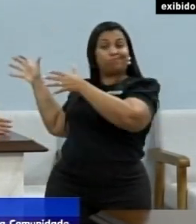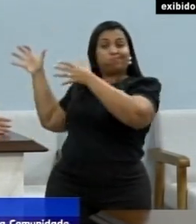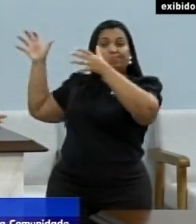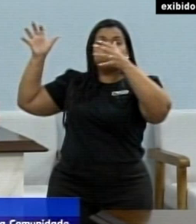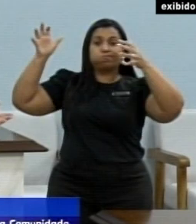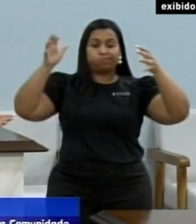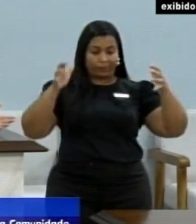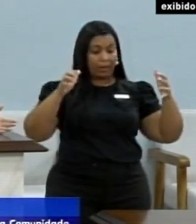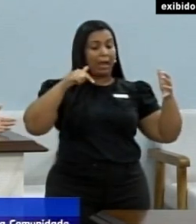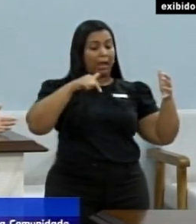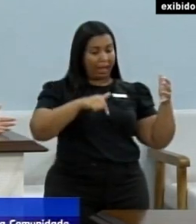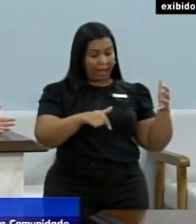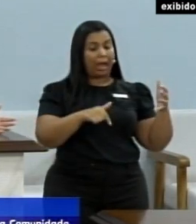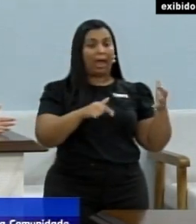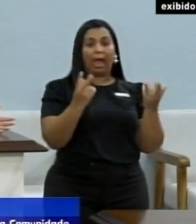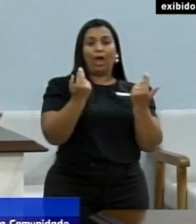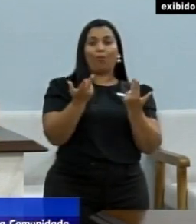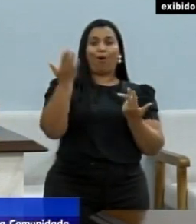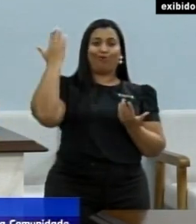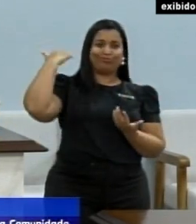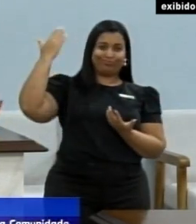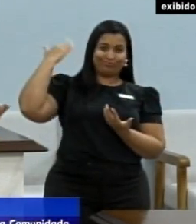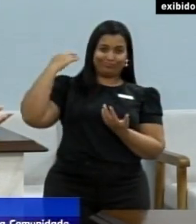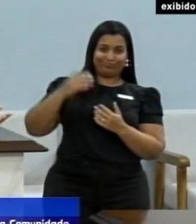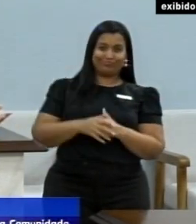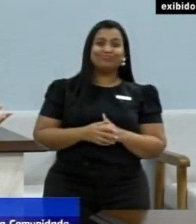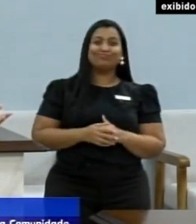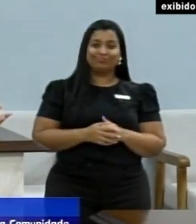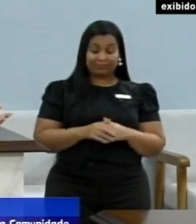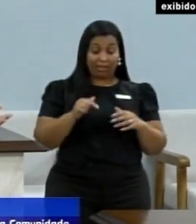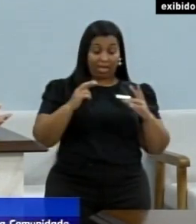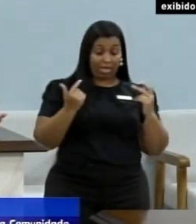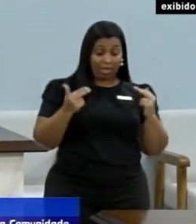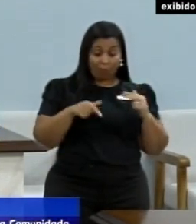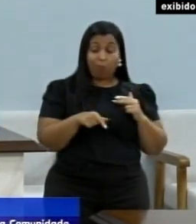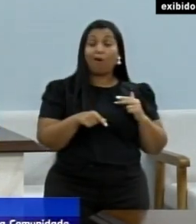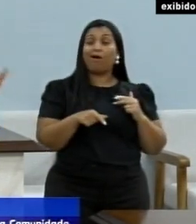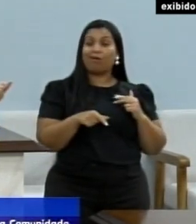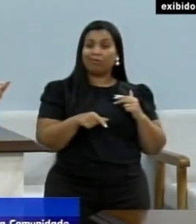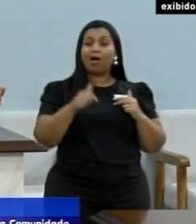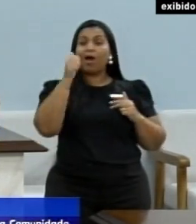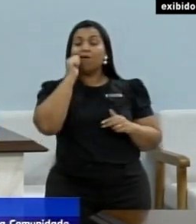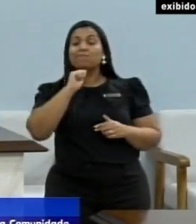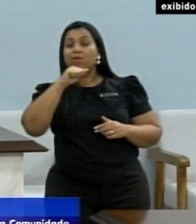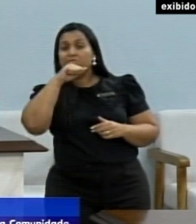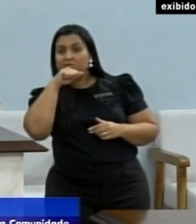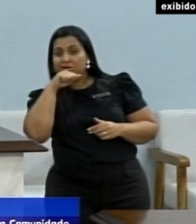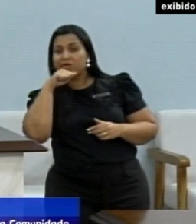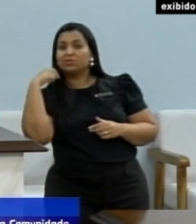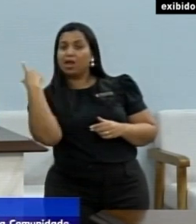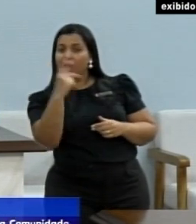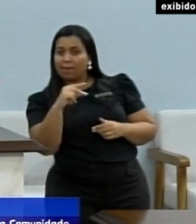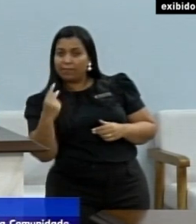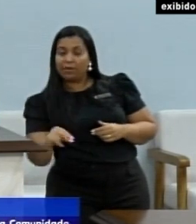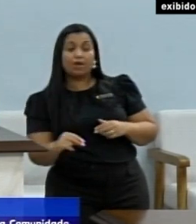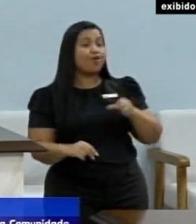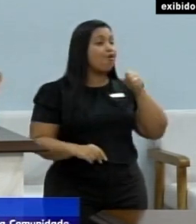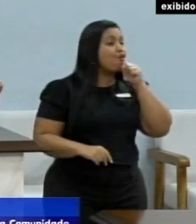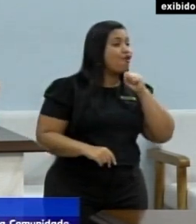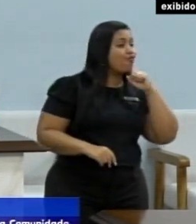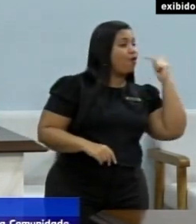desse lar era um lar disfuncional. Era um lar onde ele viu cenas, assim, de uma mãe apanhando, de uma